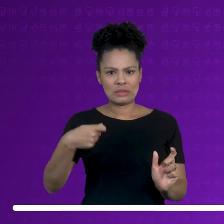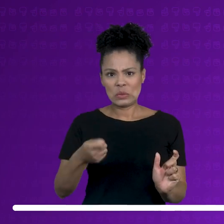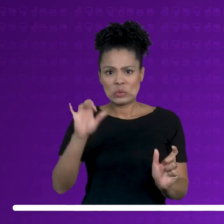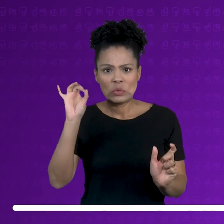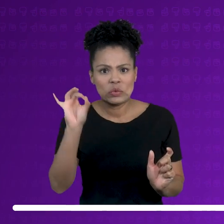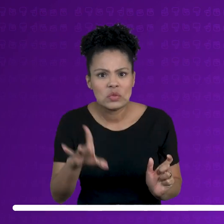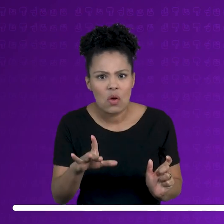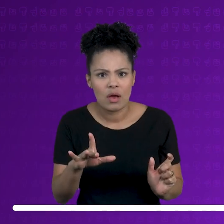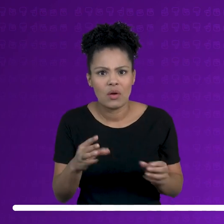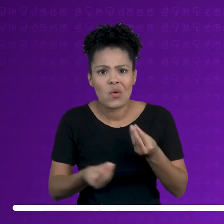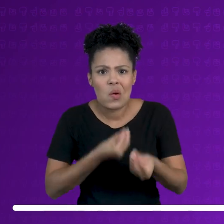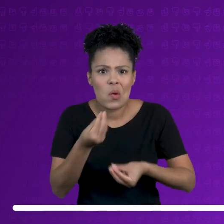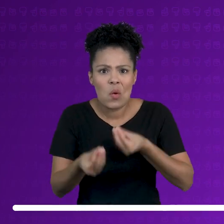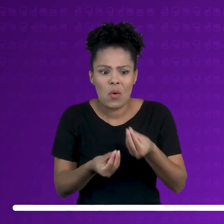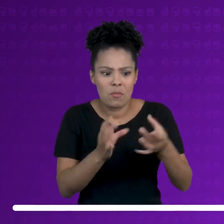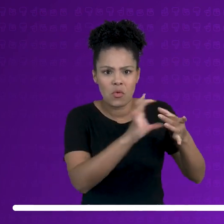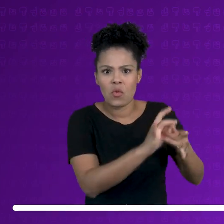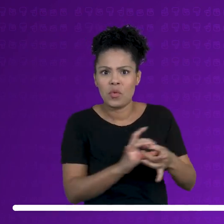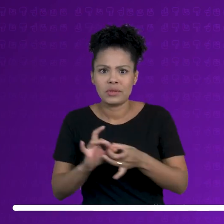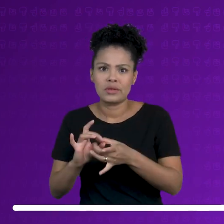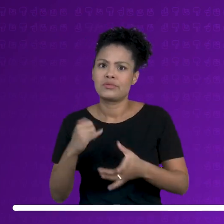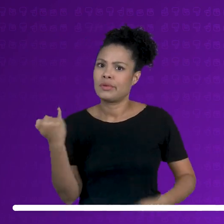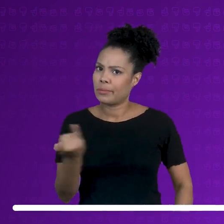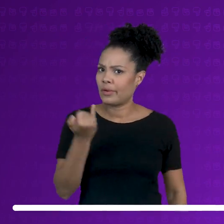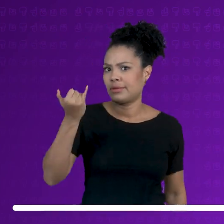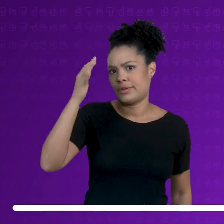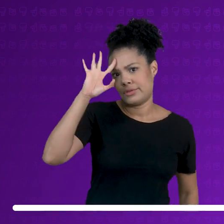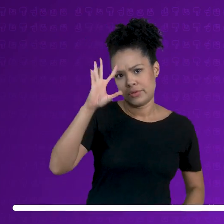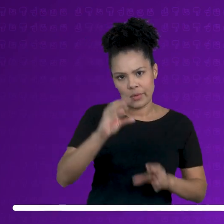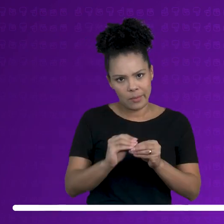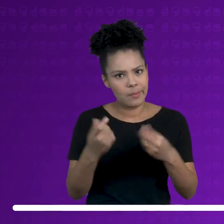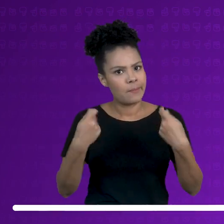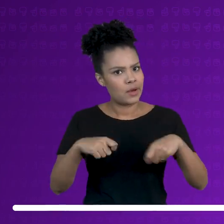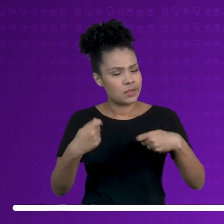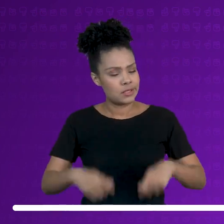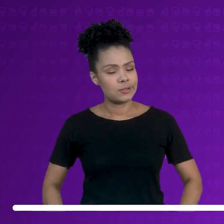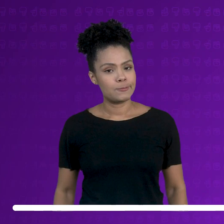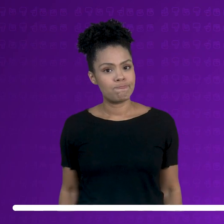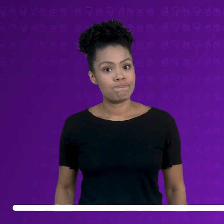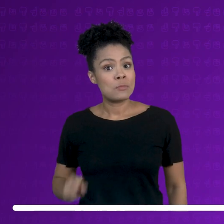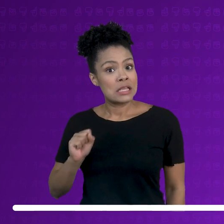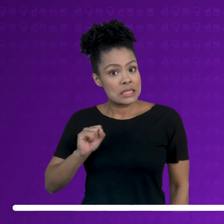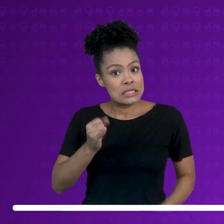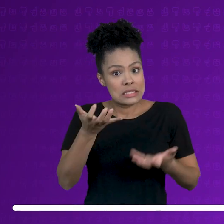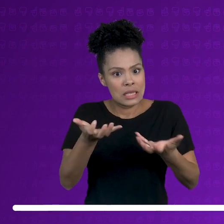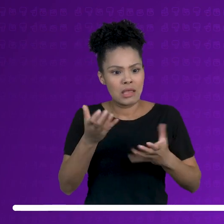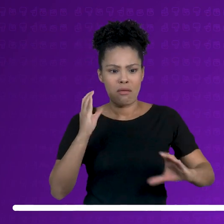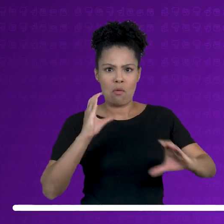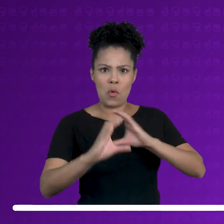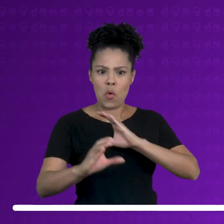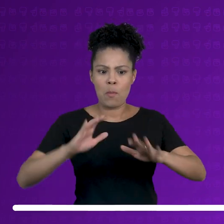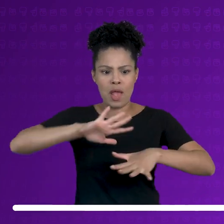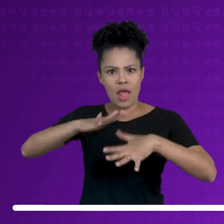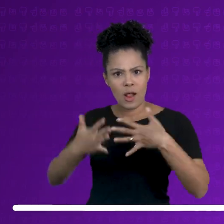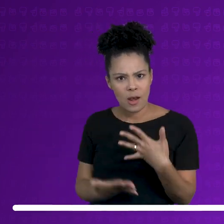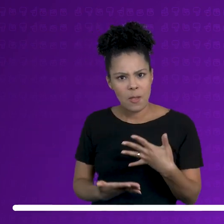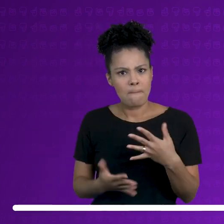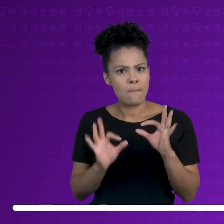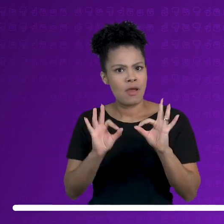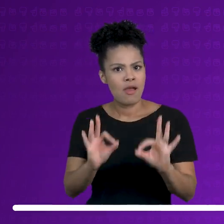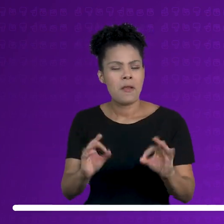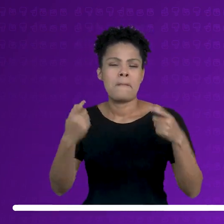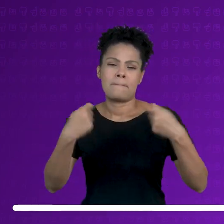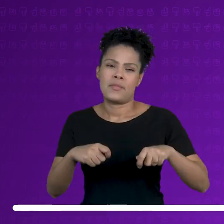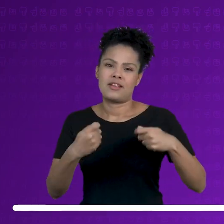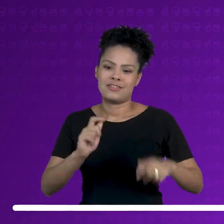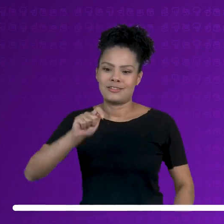sem compreender exatamente os contextos de cada uma delas. Para a Libras fazer sentido, os sinais devem estar de acordo com